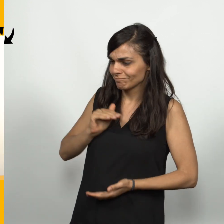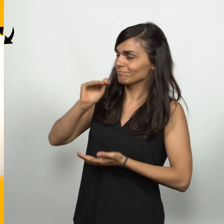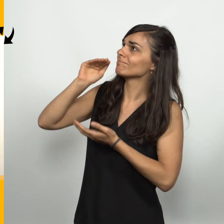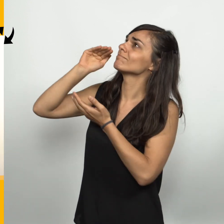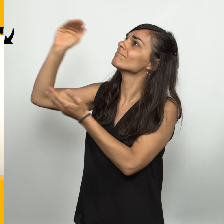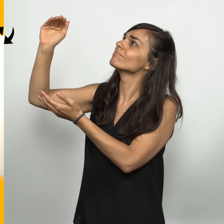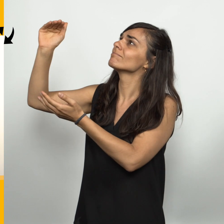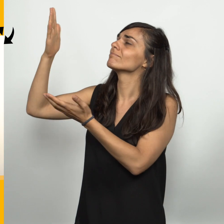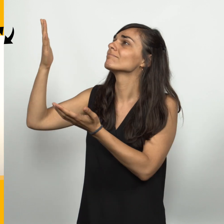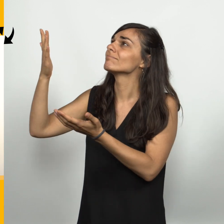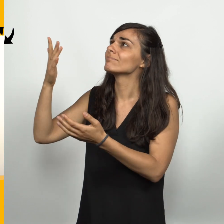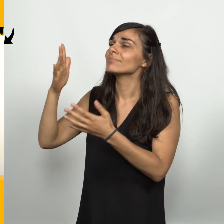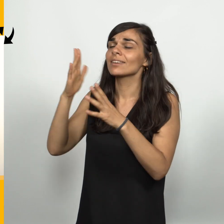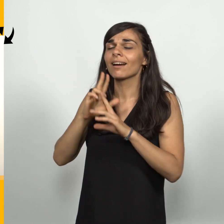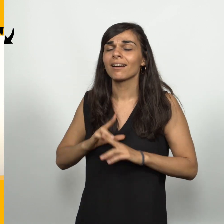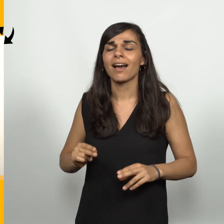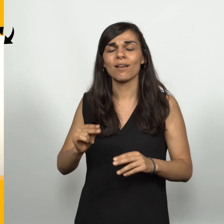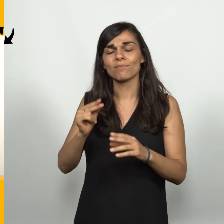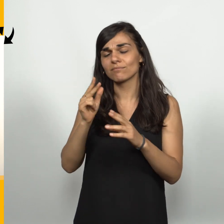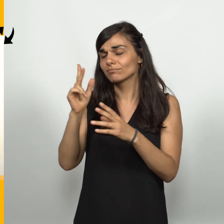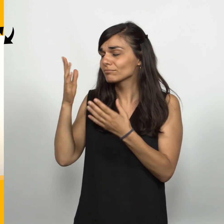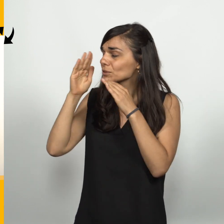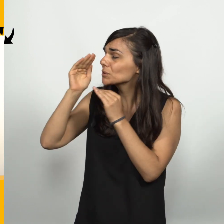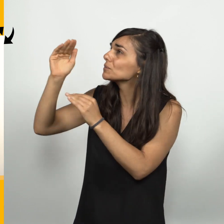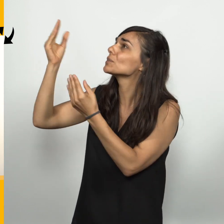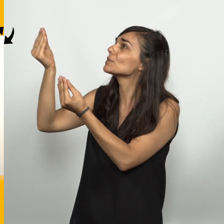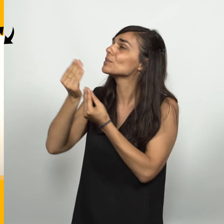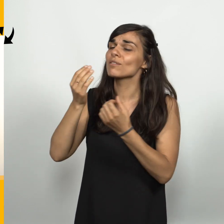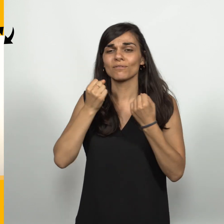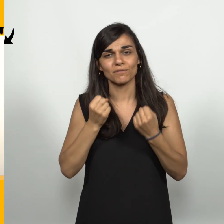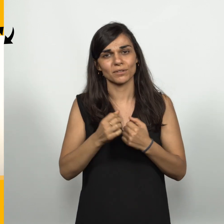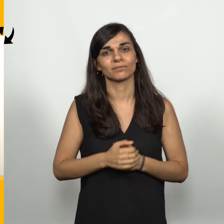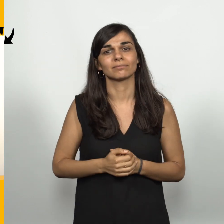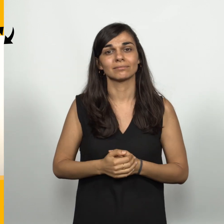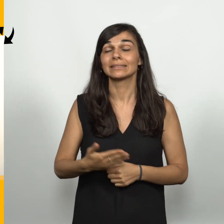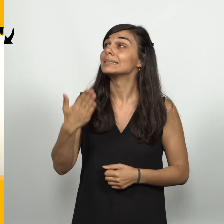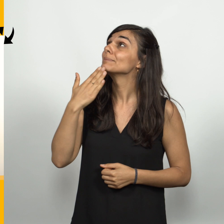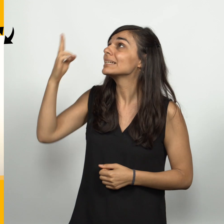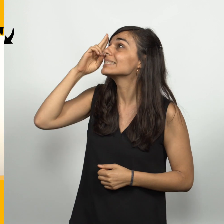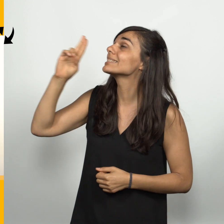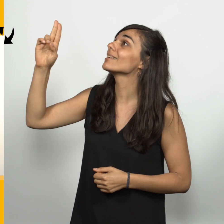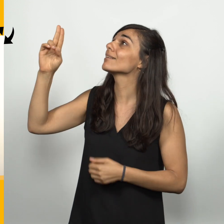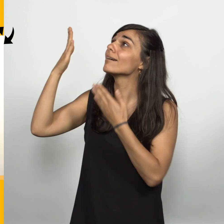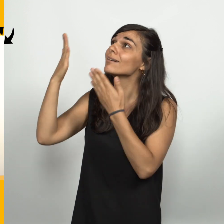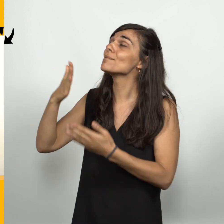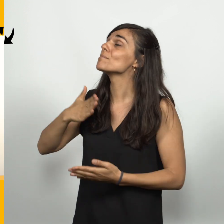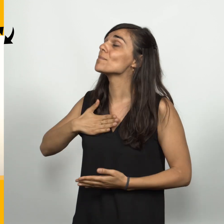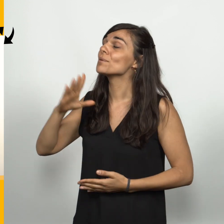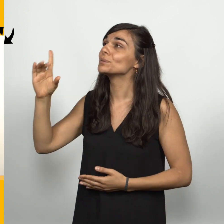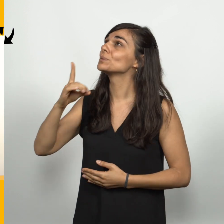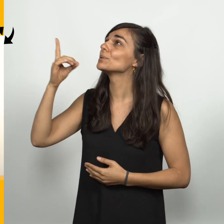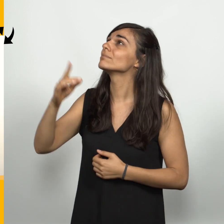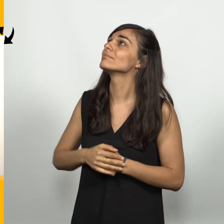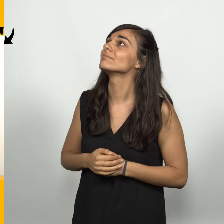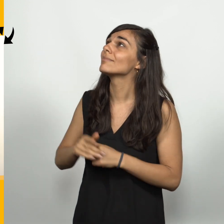confiance qu'est ma force. Je te remercie, Seigneur, parce que tu es mon Dieu. Je n'ai pas à avoir peur. Tu es là pour